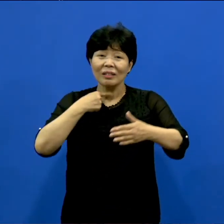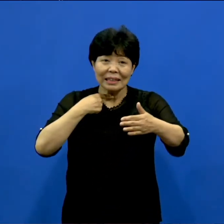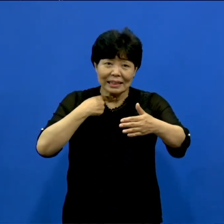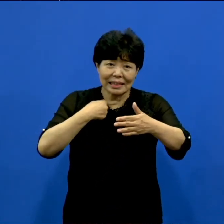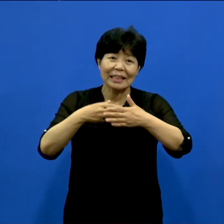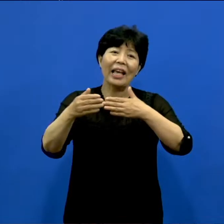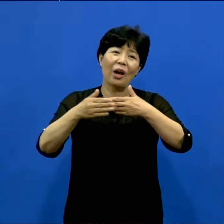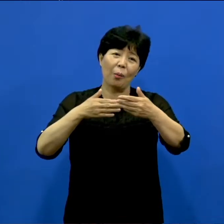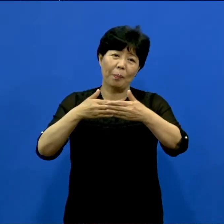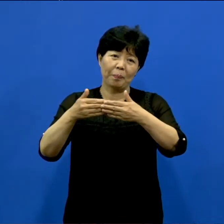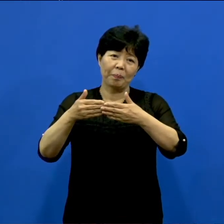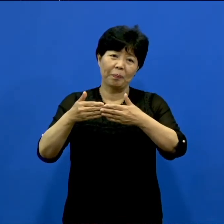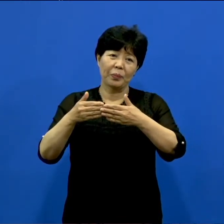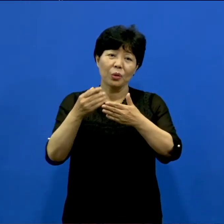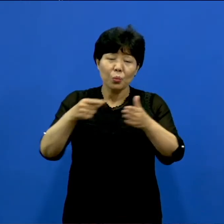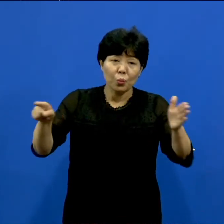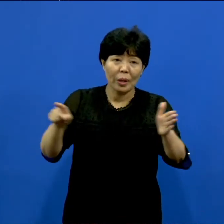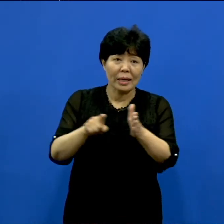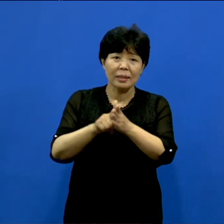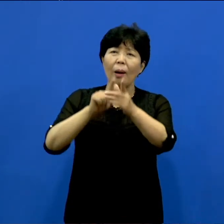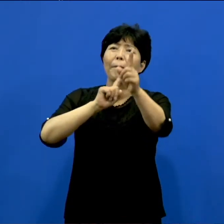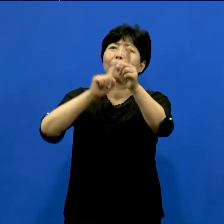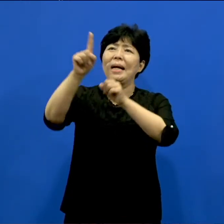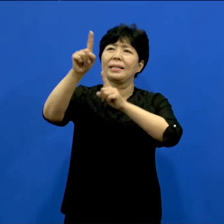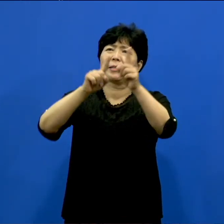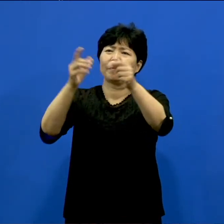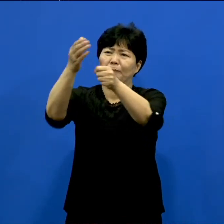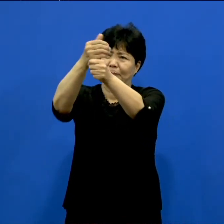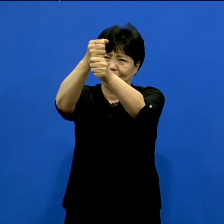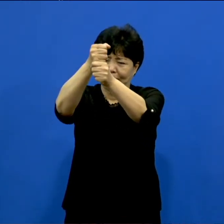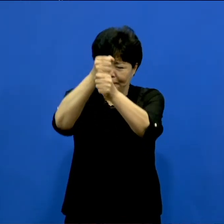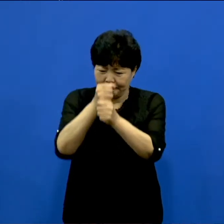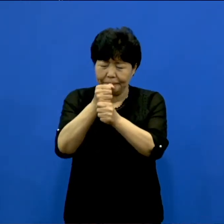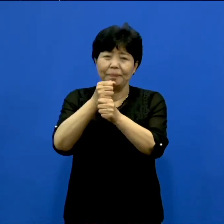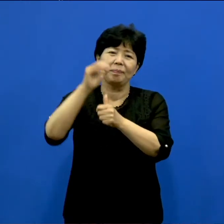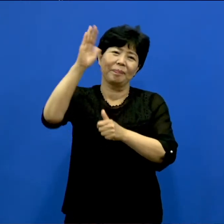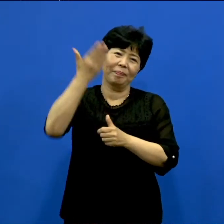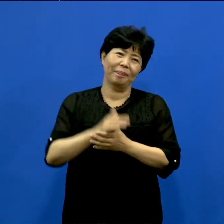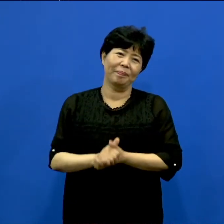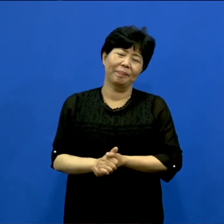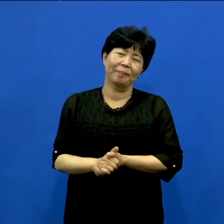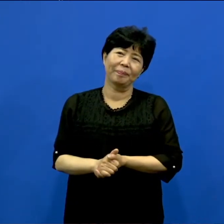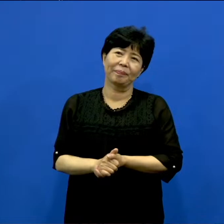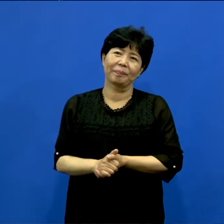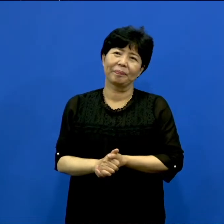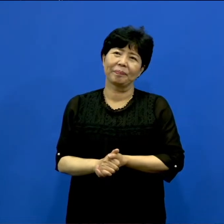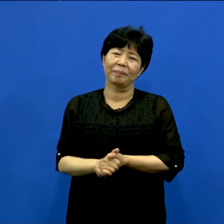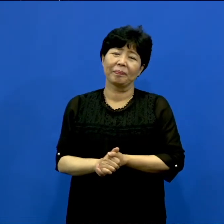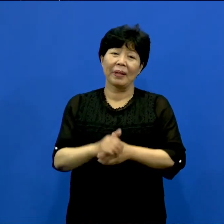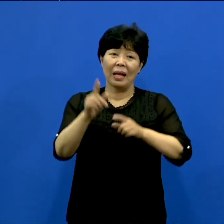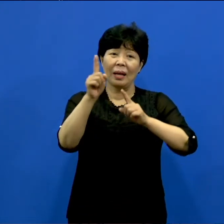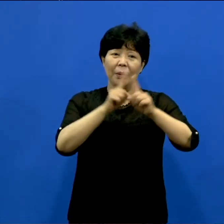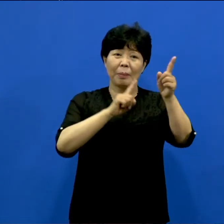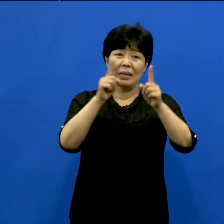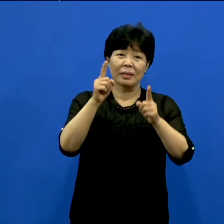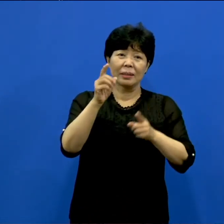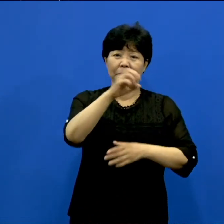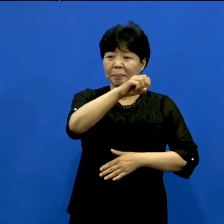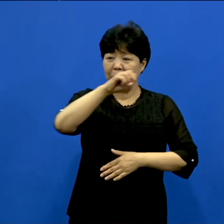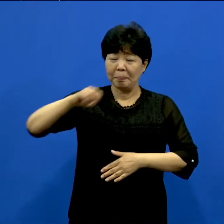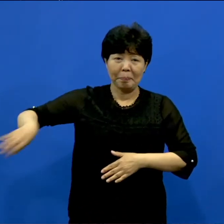말씀을 놓치면 안 돼요. 말씀을 놓치고 체험만 강조하면 신비주의로 가는 거예요. 위험한 거예요. 위험한 거.